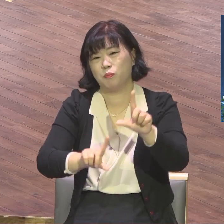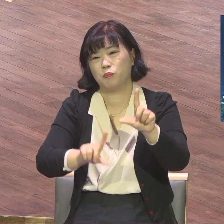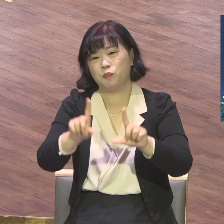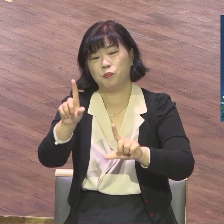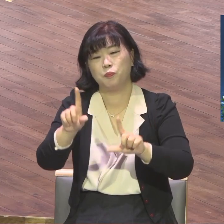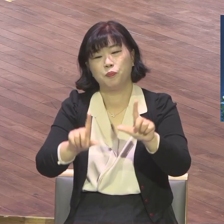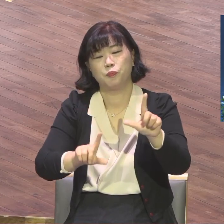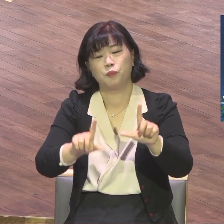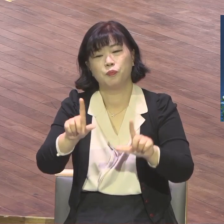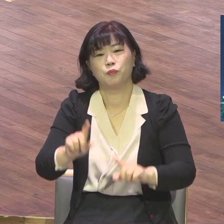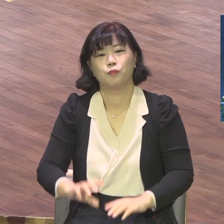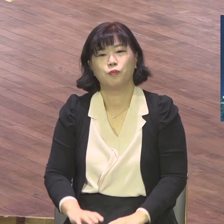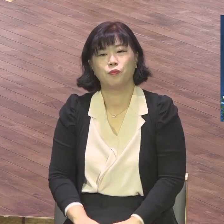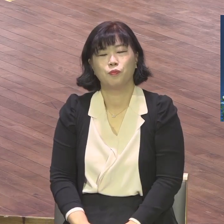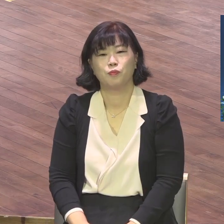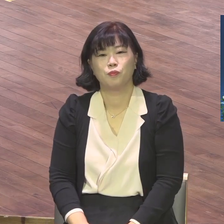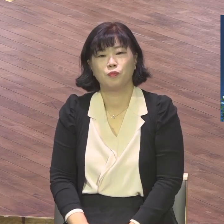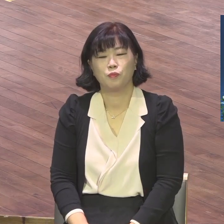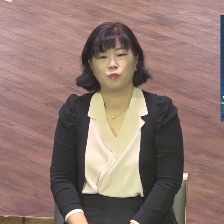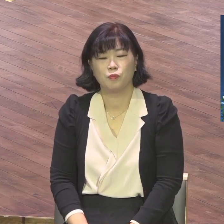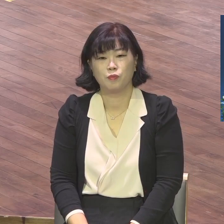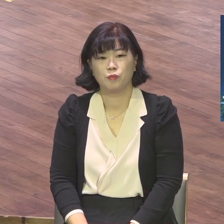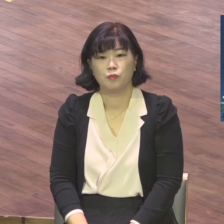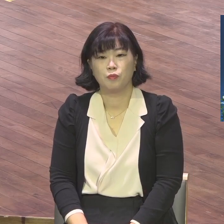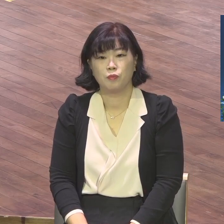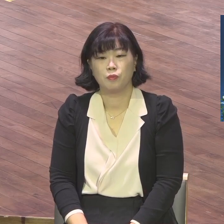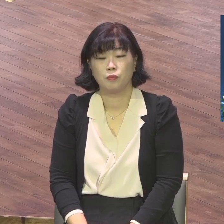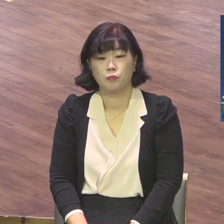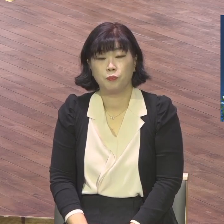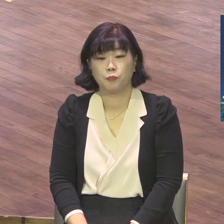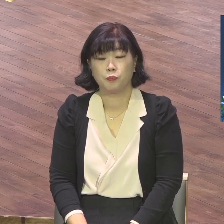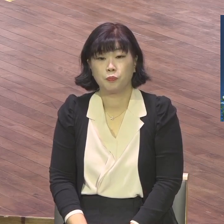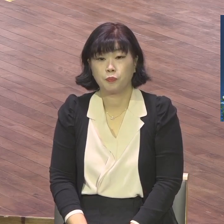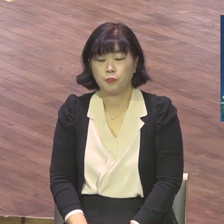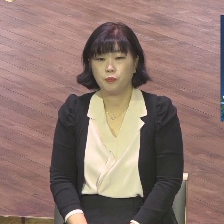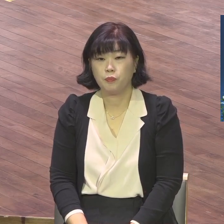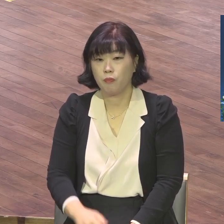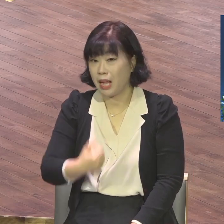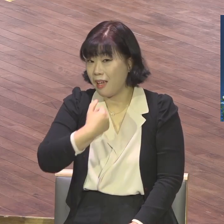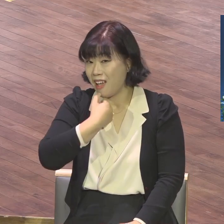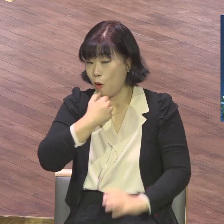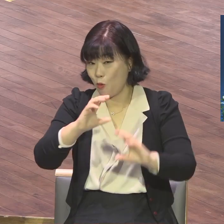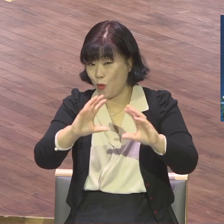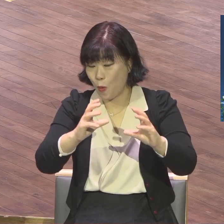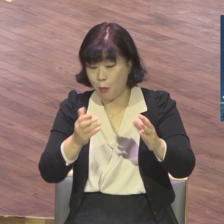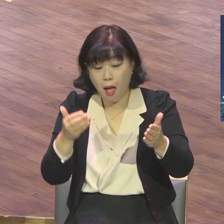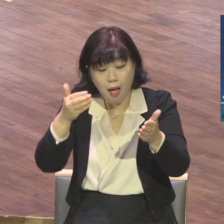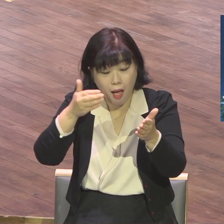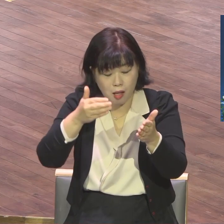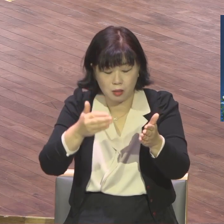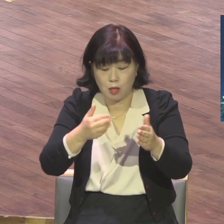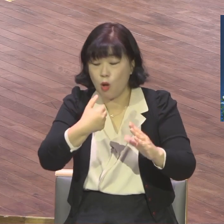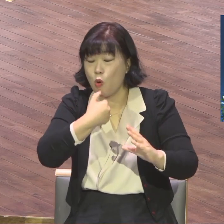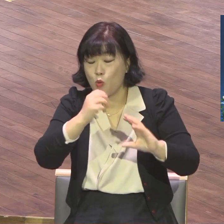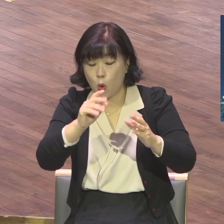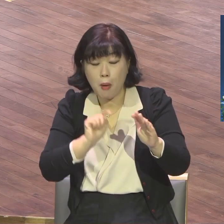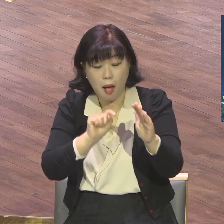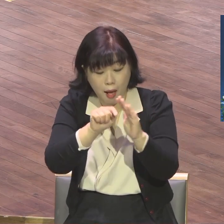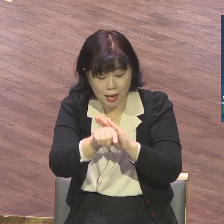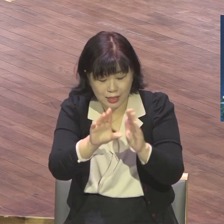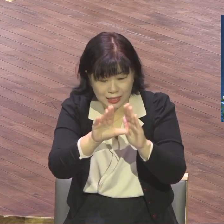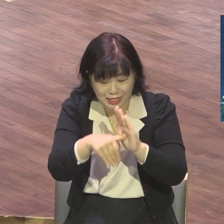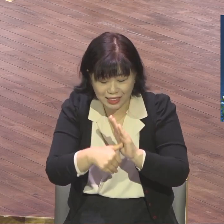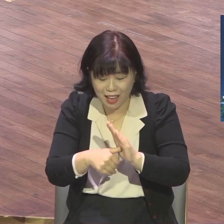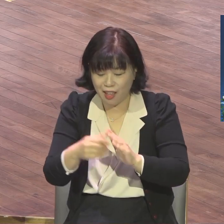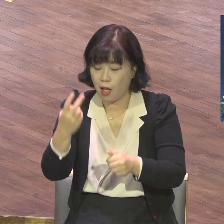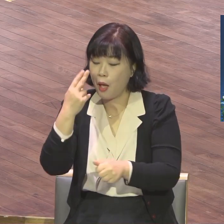그렇게 로마에 들어갑니다. 그러나 이 바울이 로마에 끼친 복음의